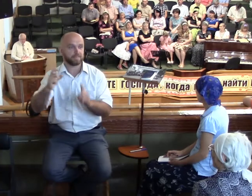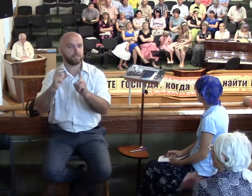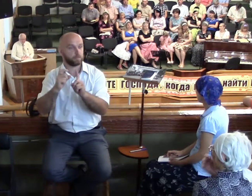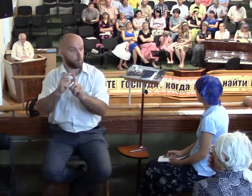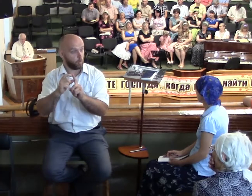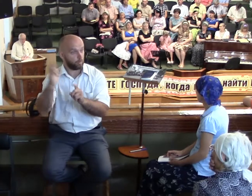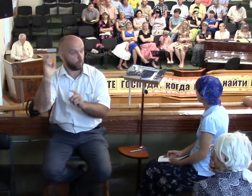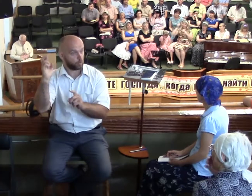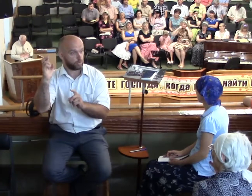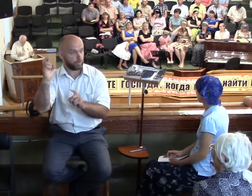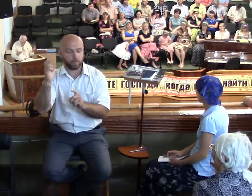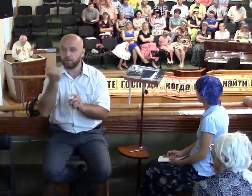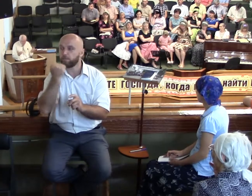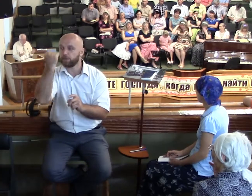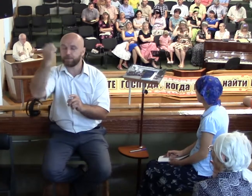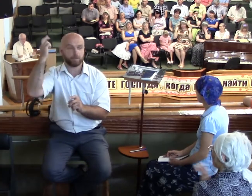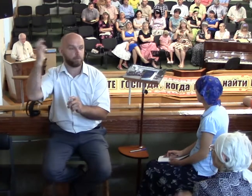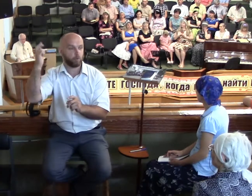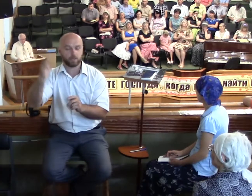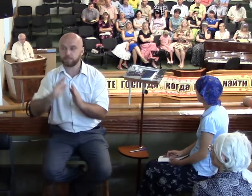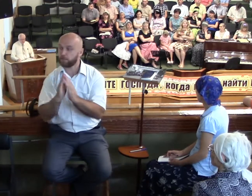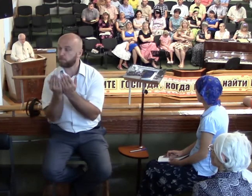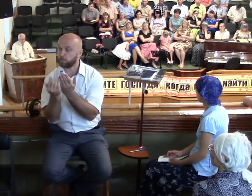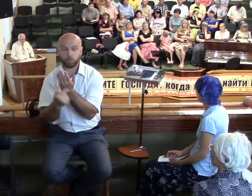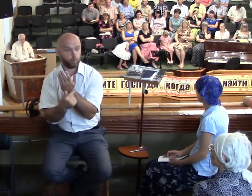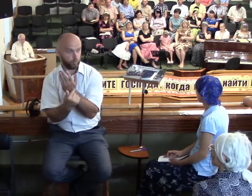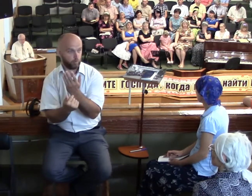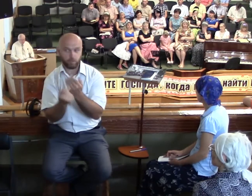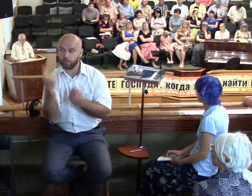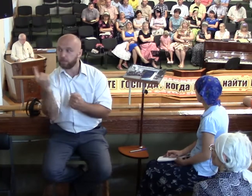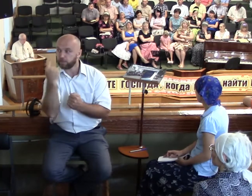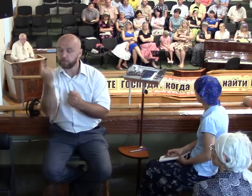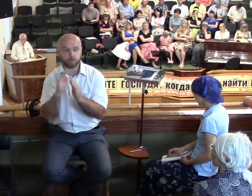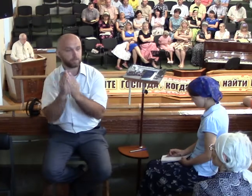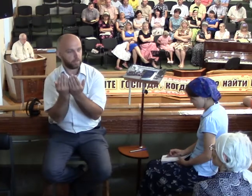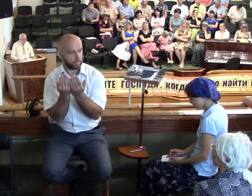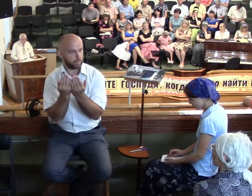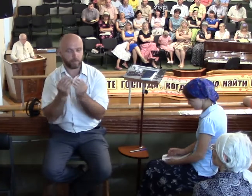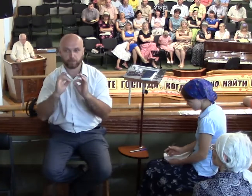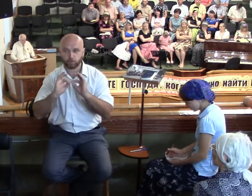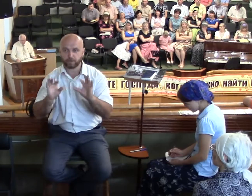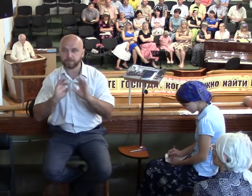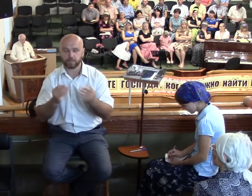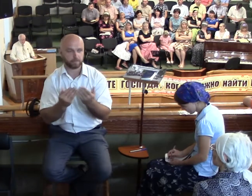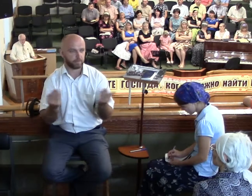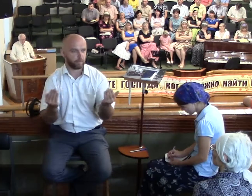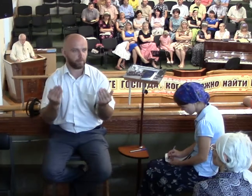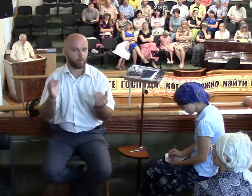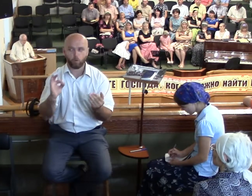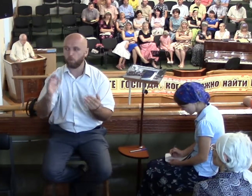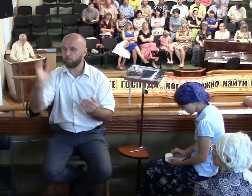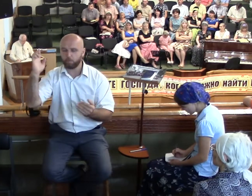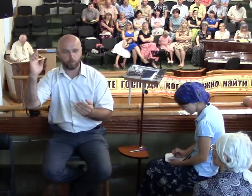Божие, потому что это единственная книга, которая говорит правду о Боге, о нас,